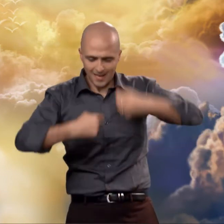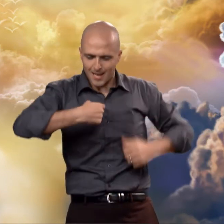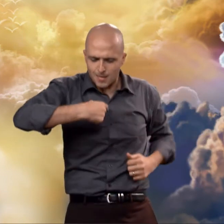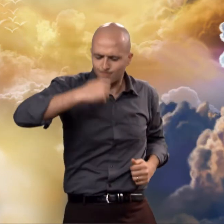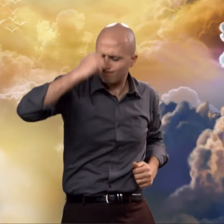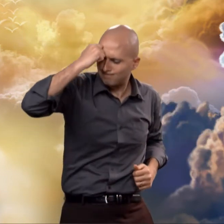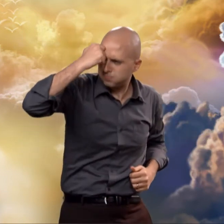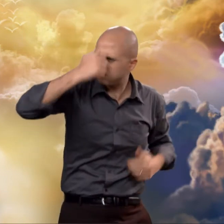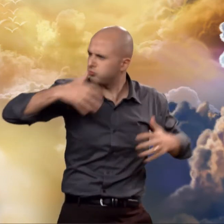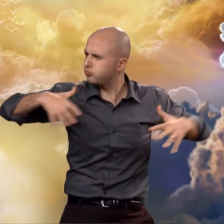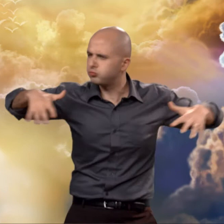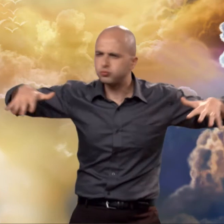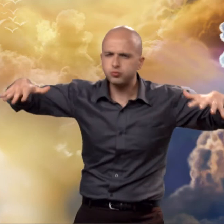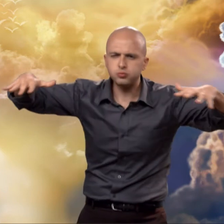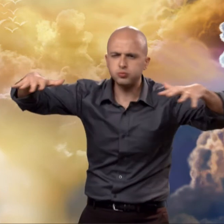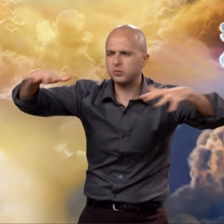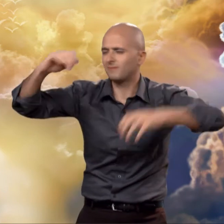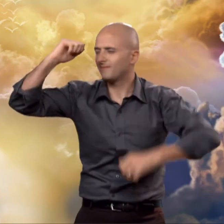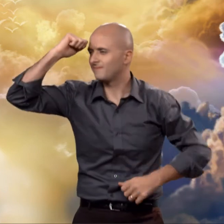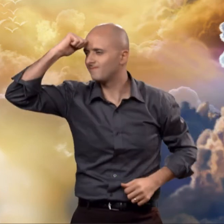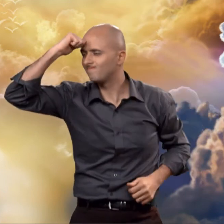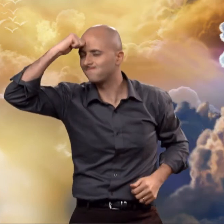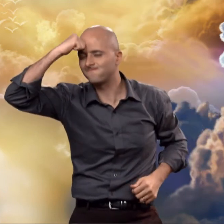fé e ousadia. Por meio dessas